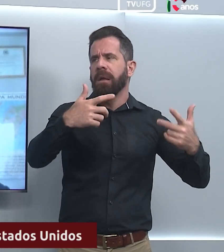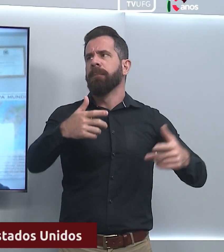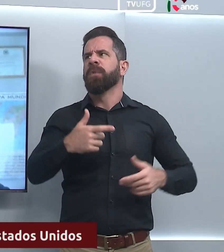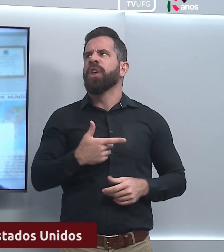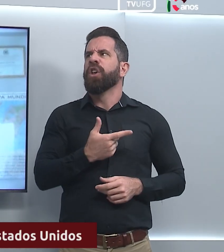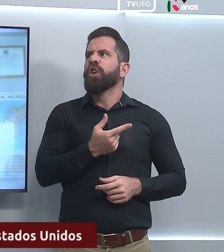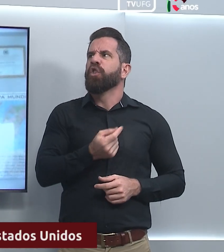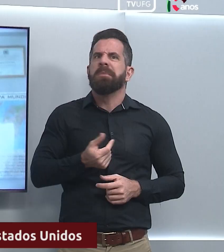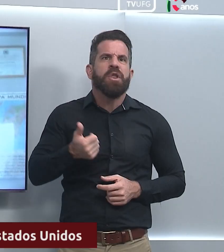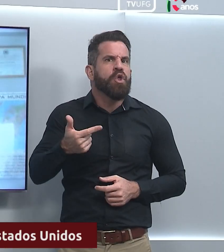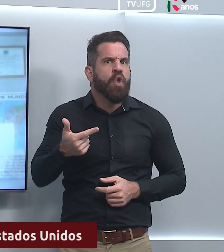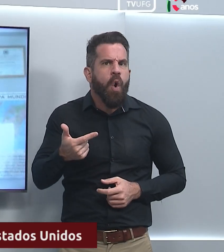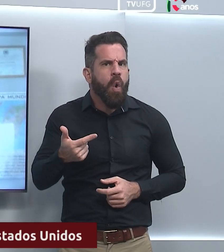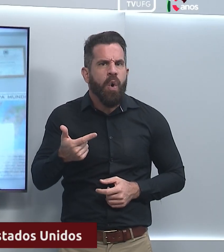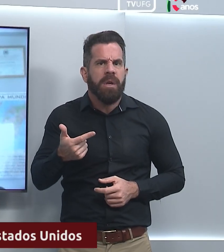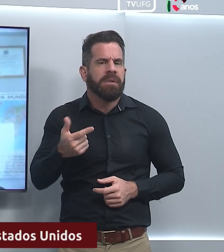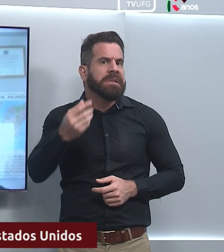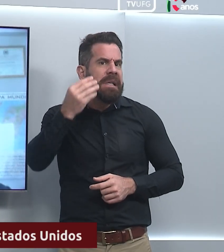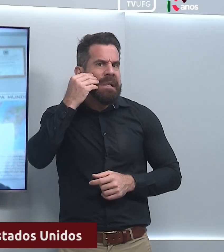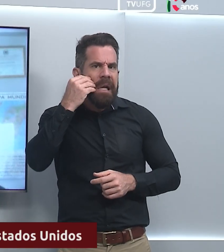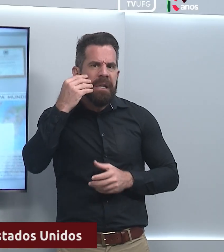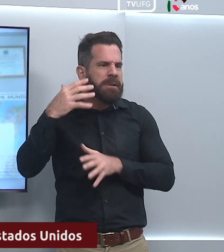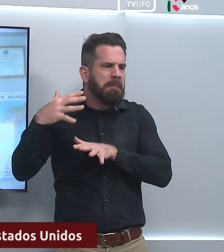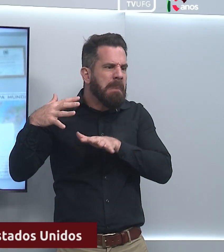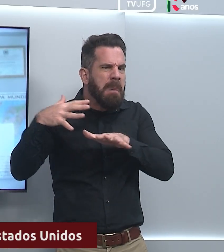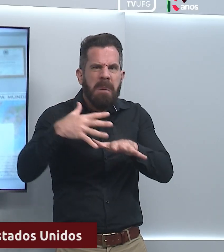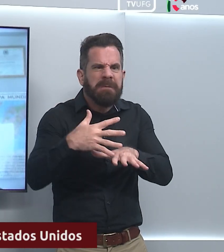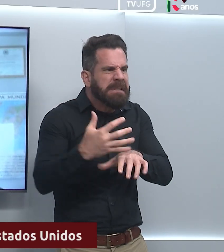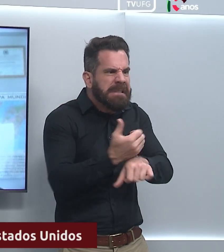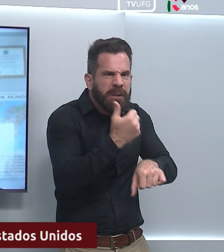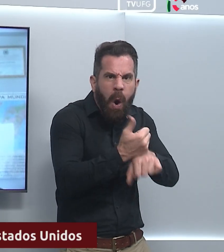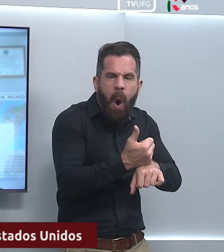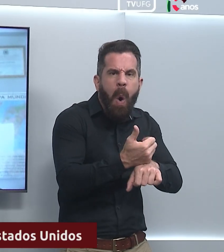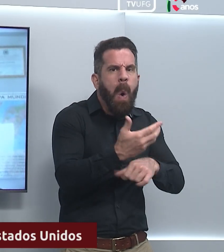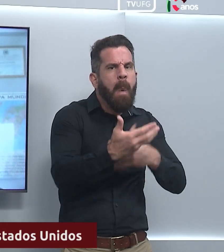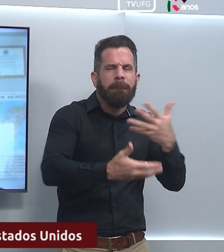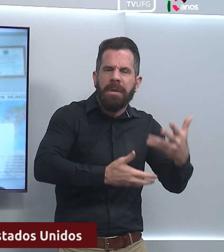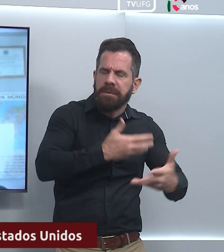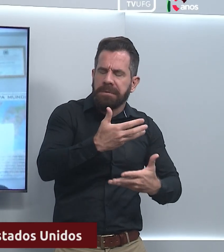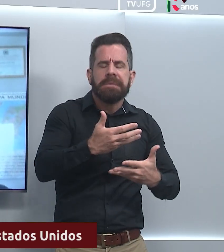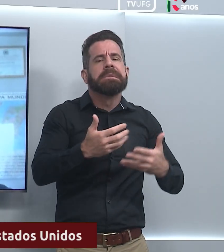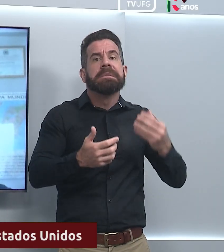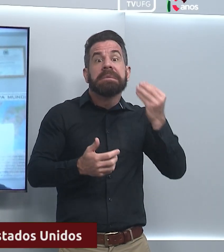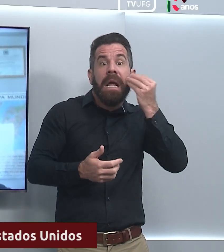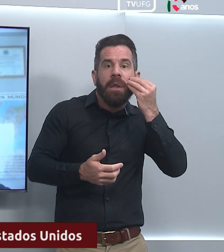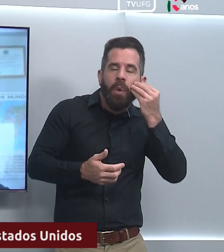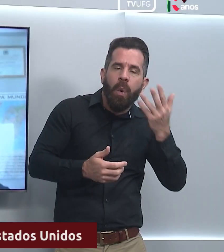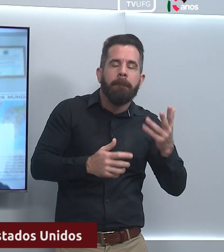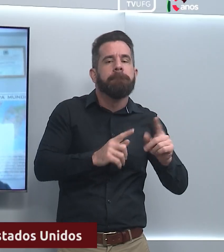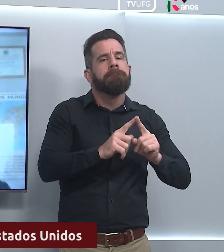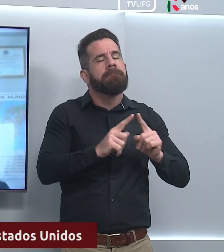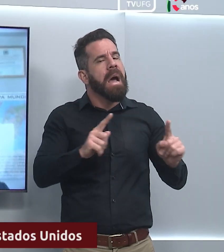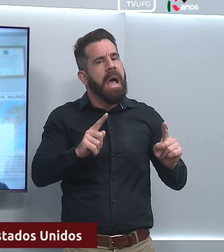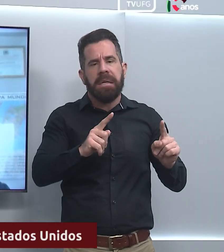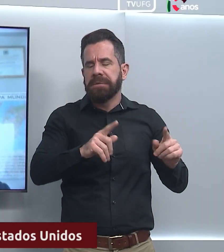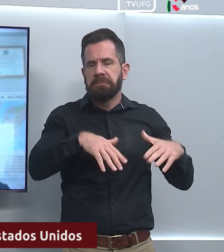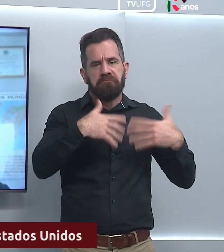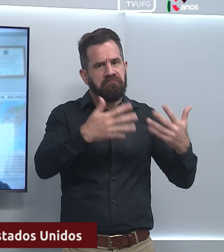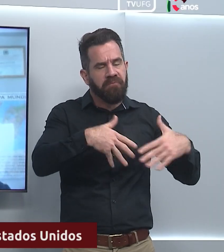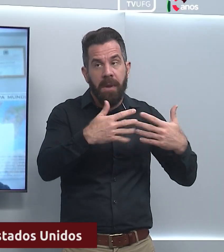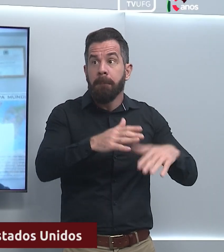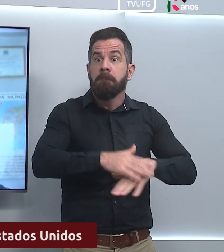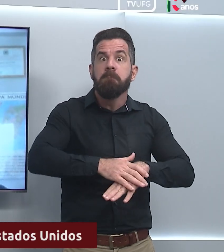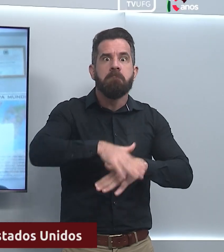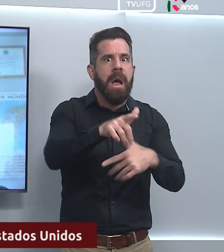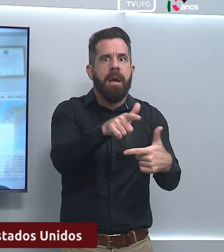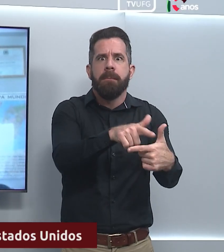uma tentativa de golpe contra o governo do Hugo Chávez, e isso acirrou ainda